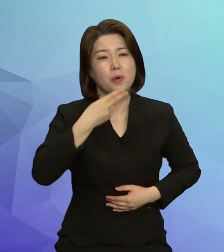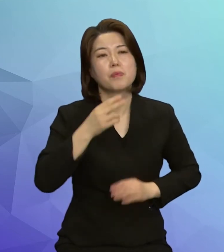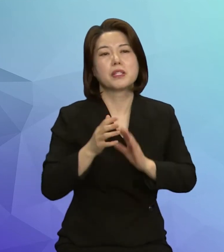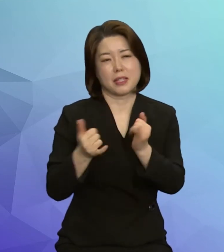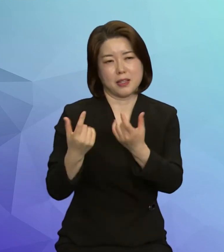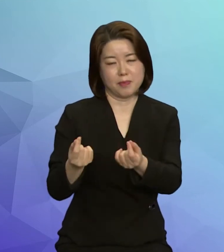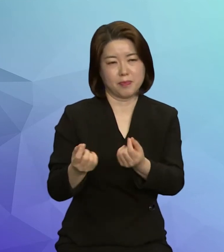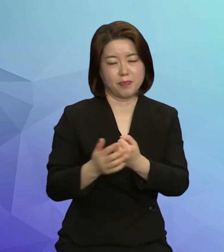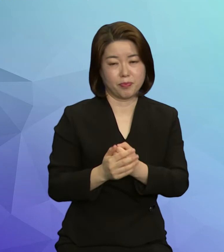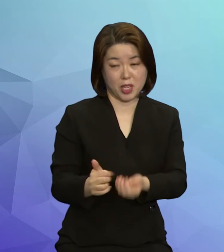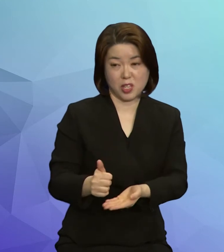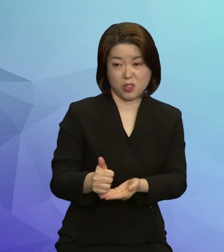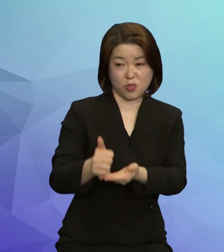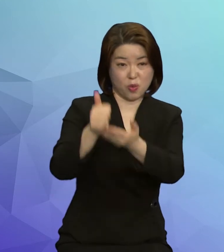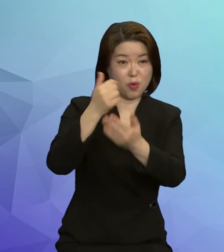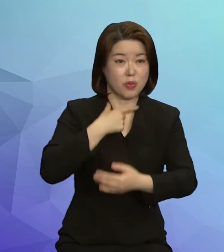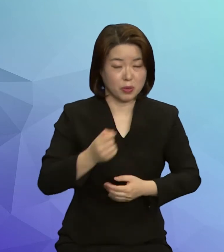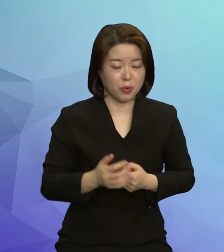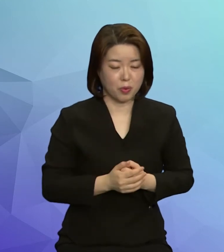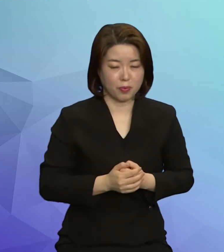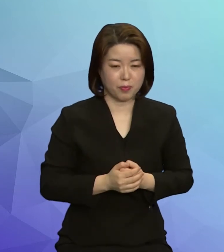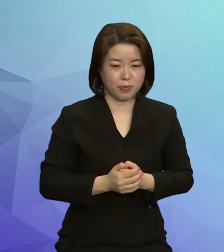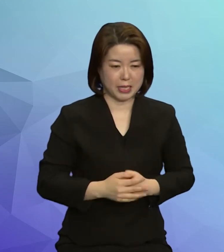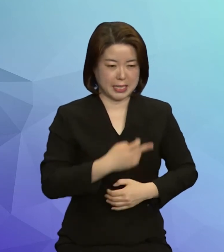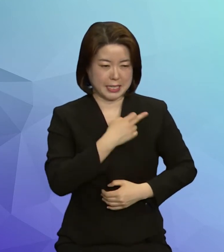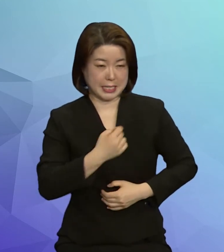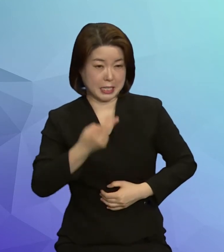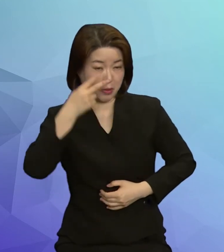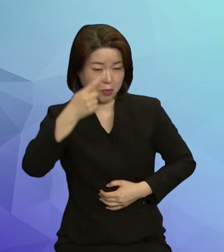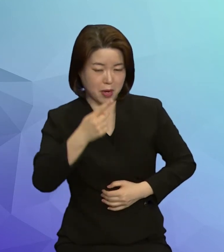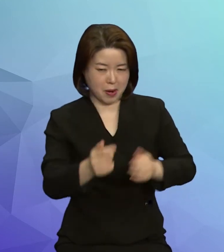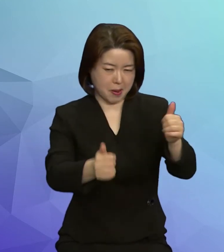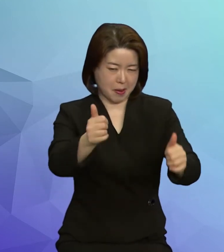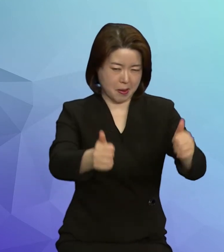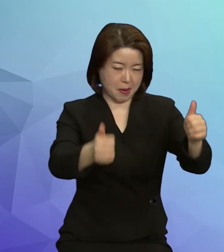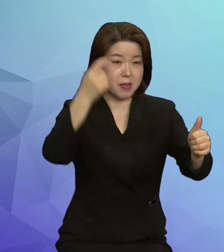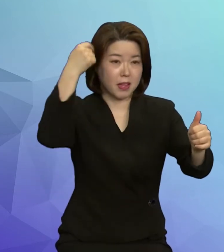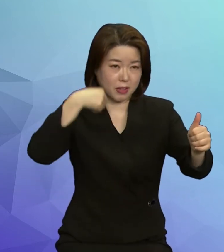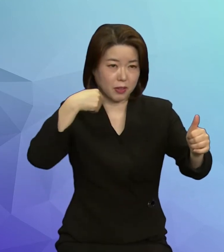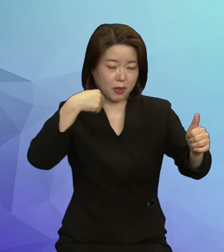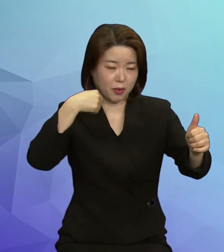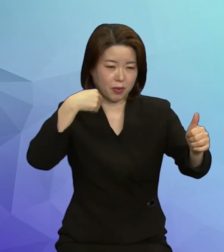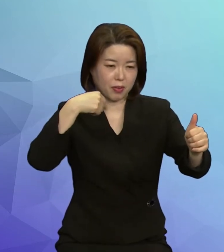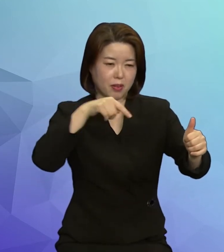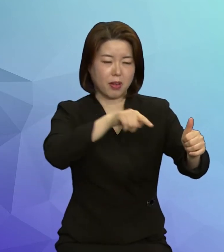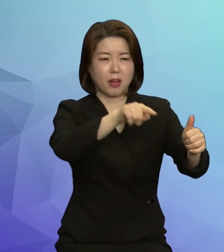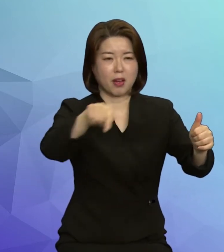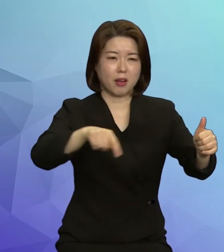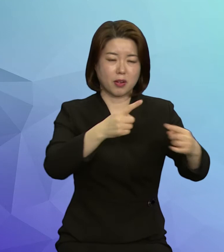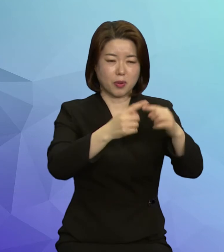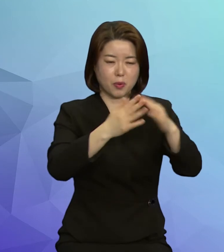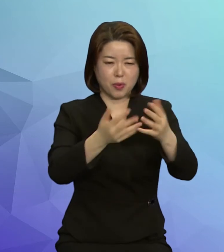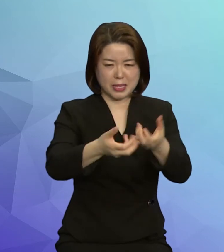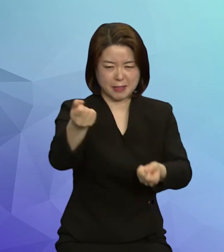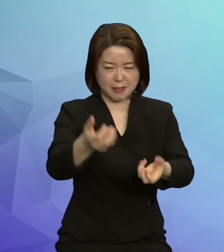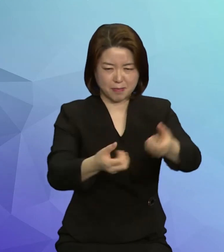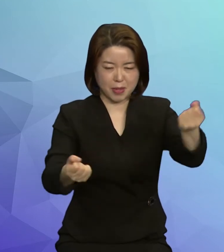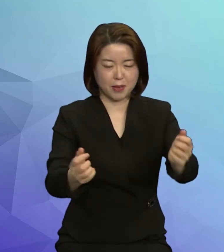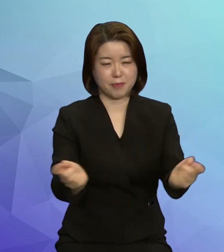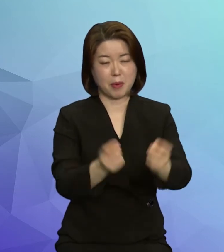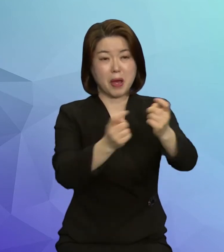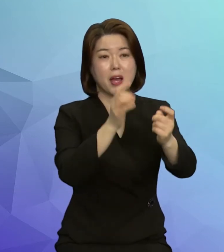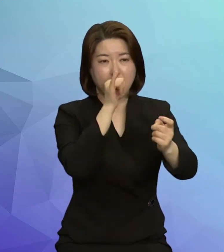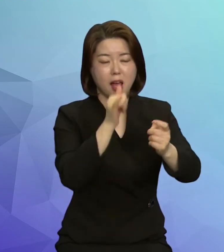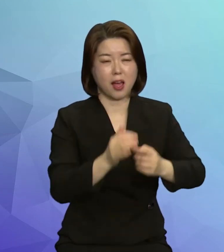사람, 높임 받아야 되고, 사도 바울도 경쟁자로 느끼는 거예요. 그렇게 교회 안에 말할 수 없는 분열이